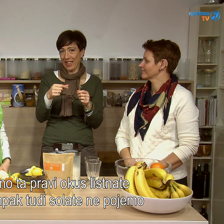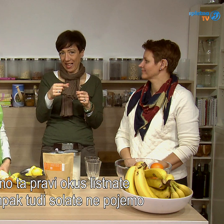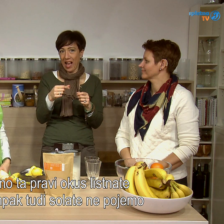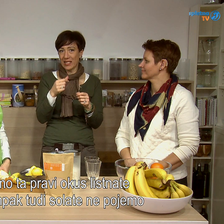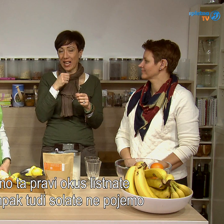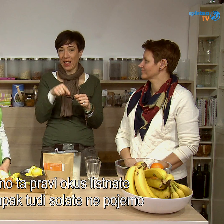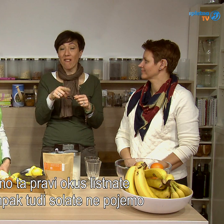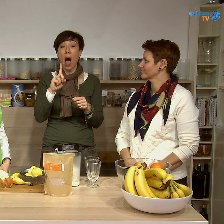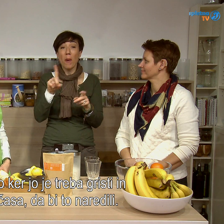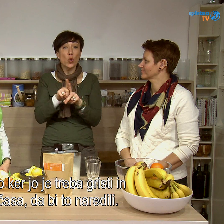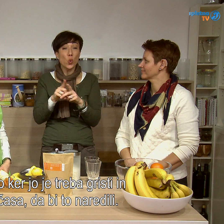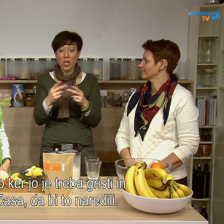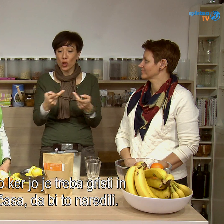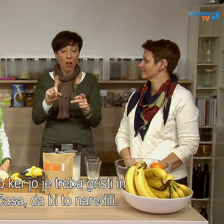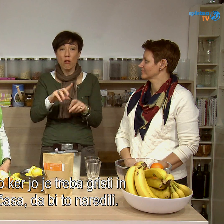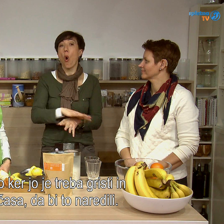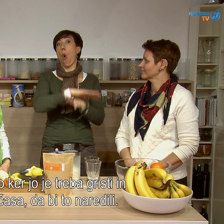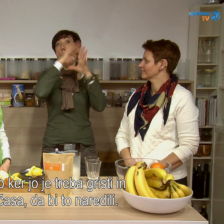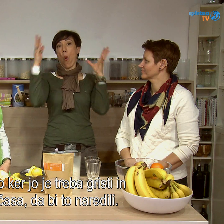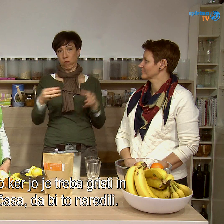Ampak tudi solate ne pojemo veliko,